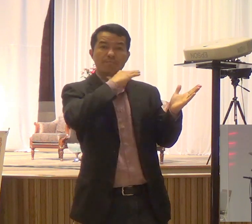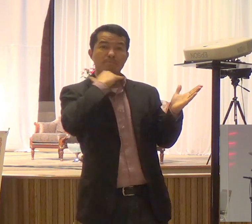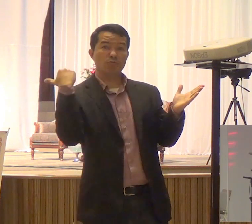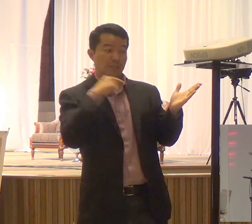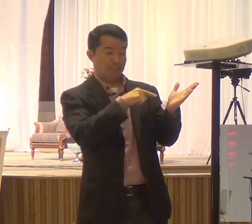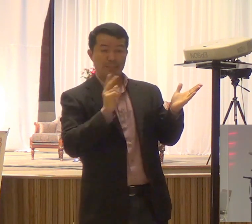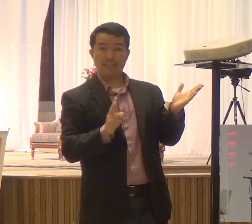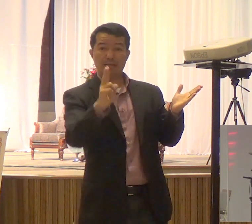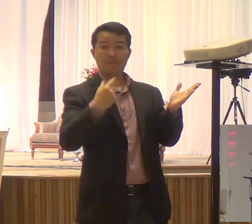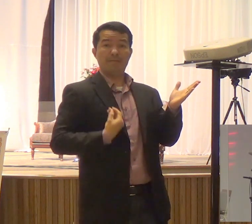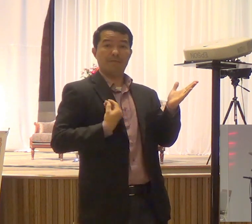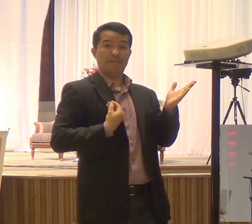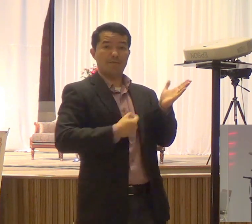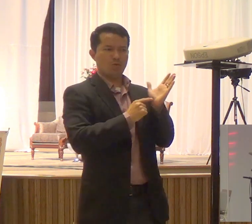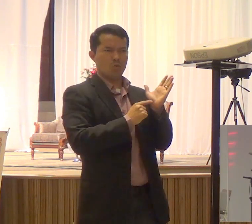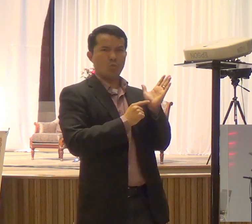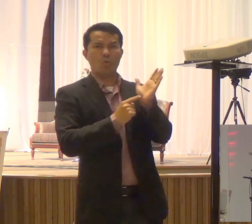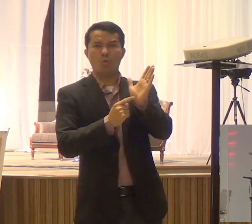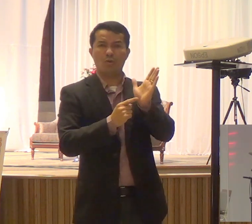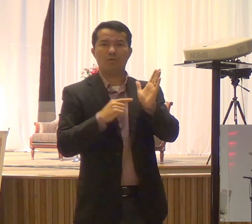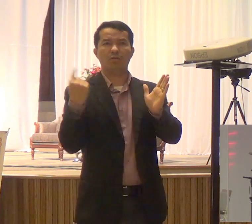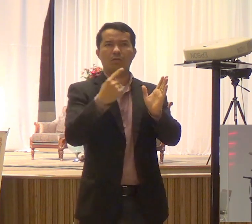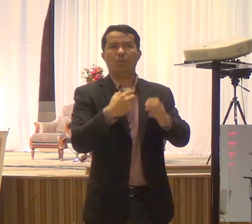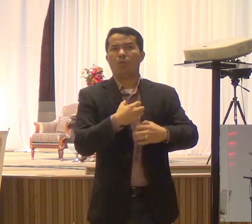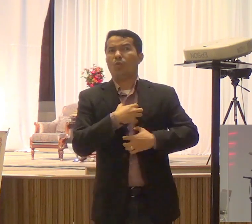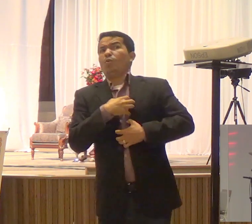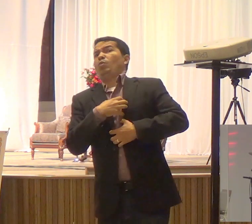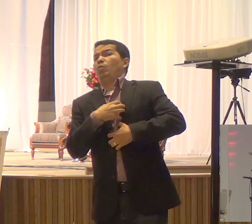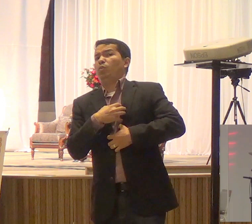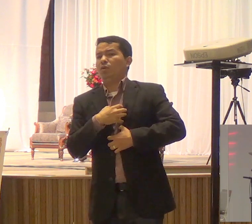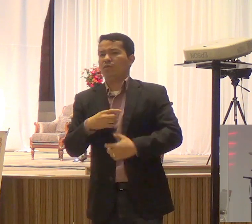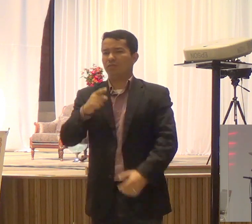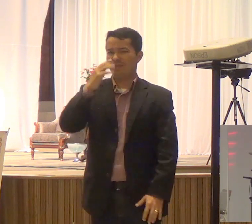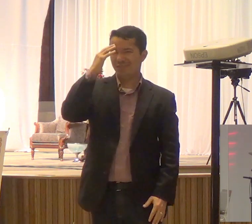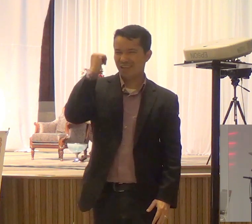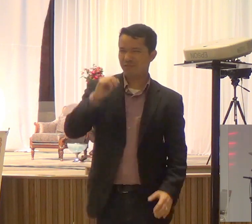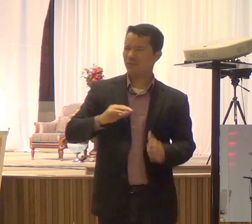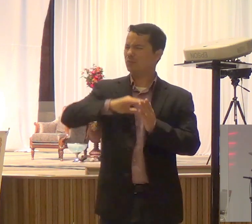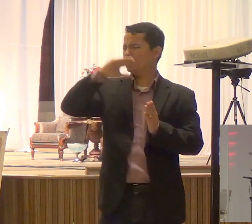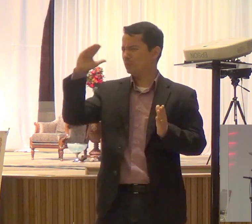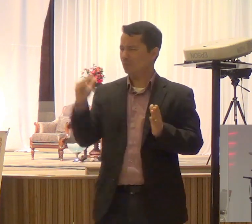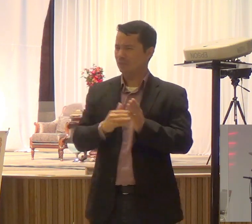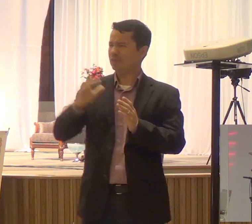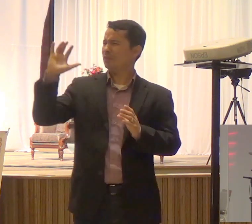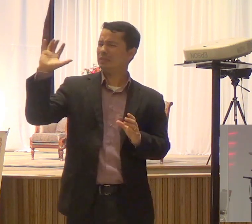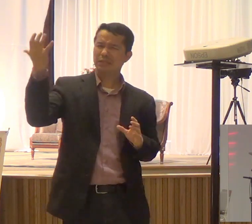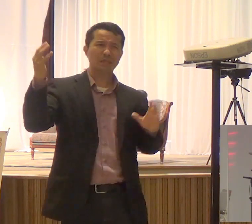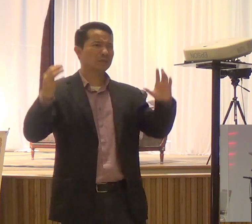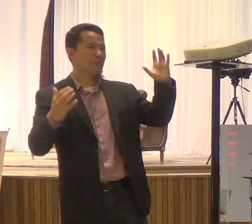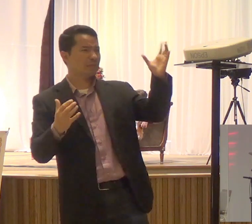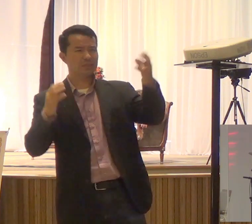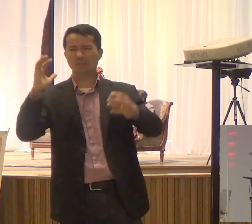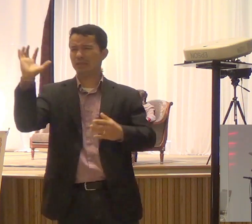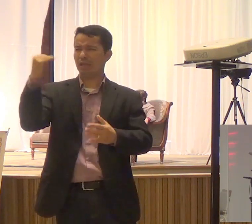que todas as coisas vão passar, mas as minhas palavras, diz o Senhor, não passarão. Essas profecias têm valor